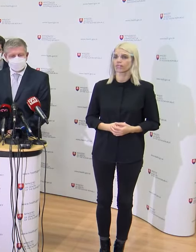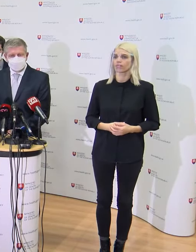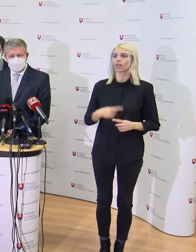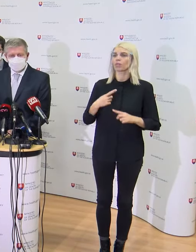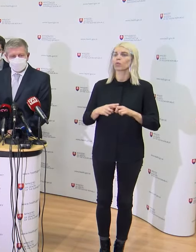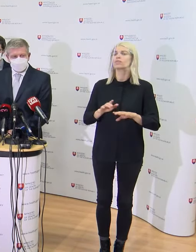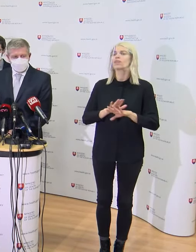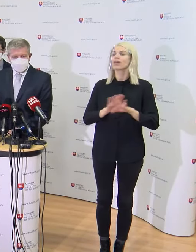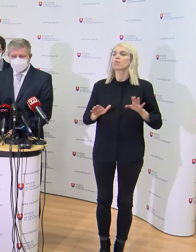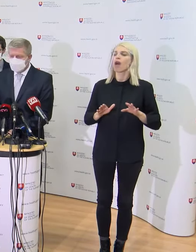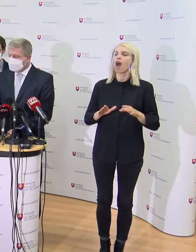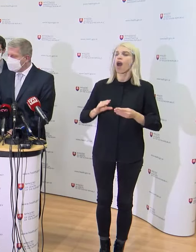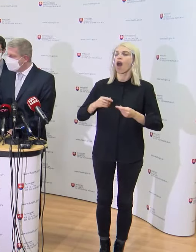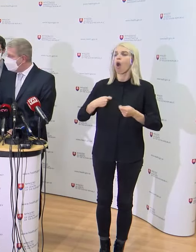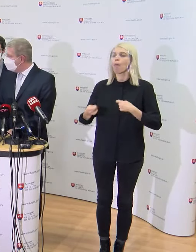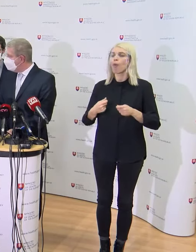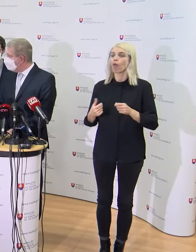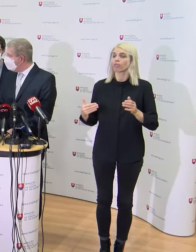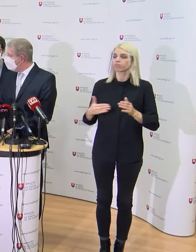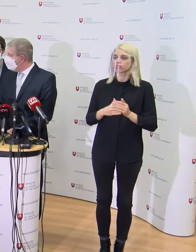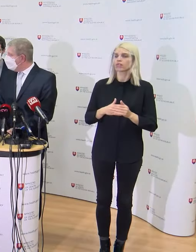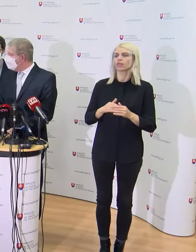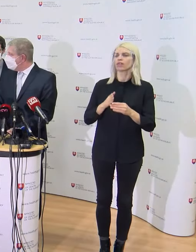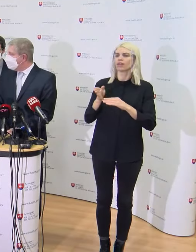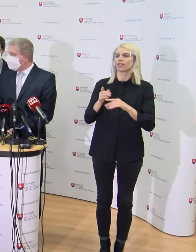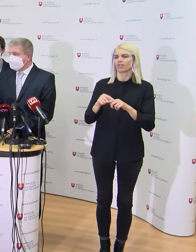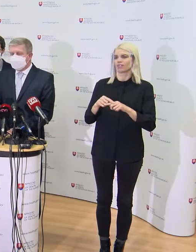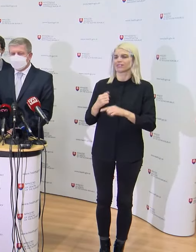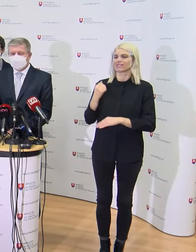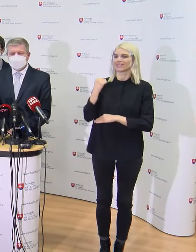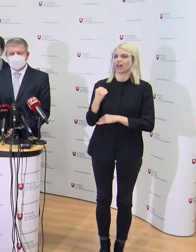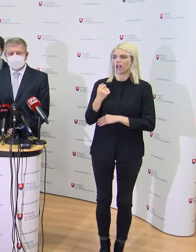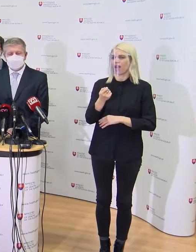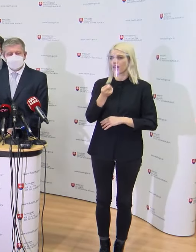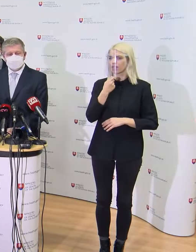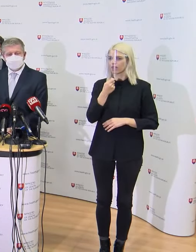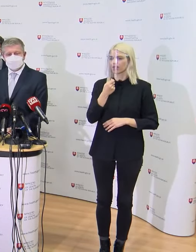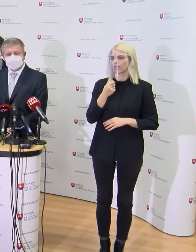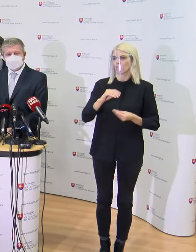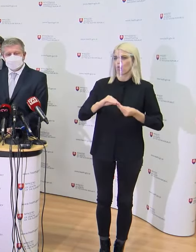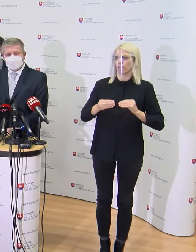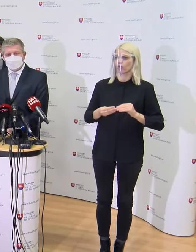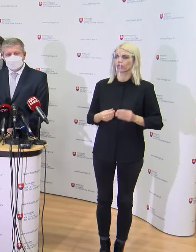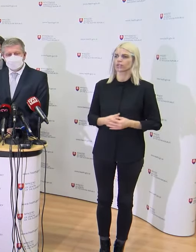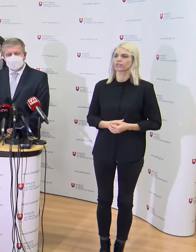navštevovali iba esenciálne obchody v prípade potreby. No a samozrejme k